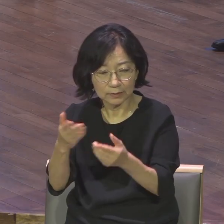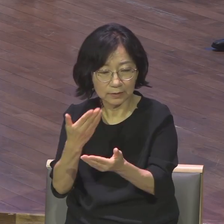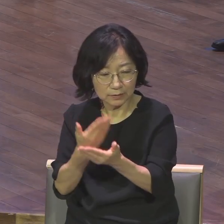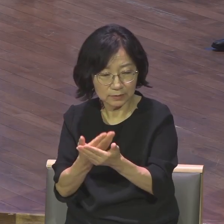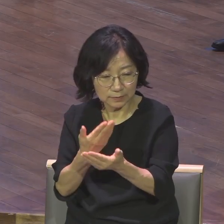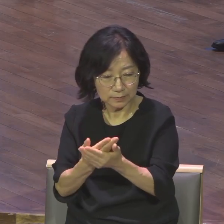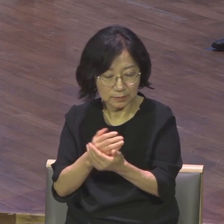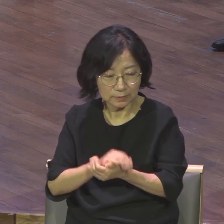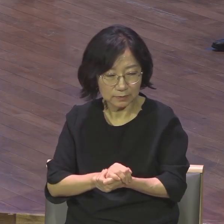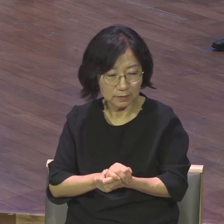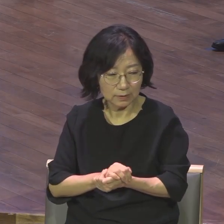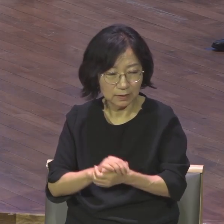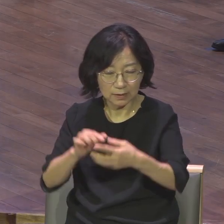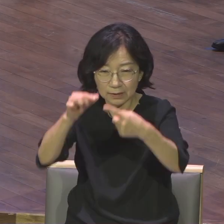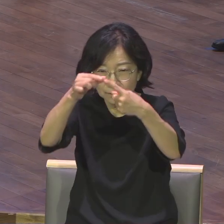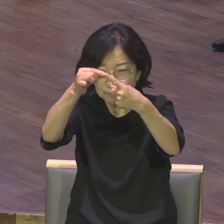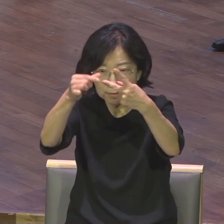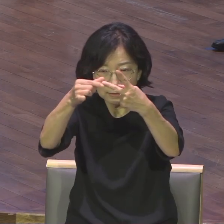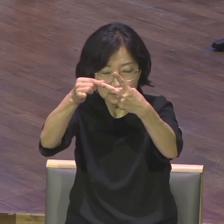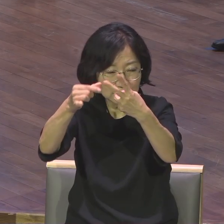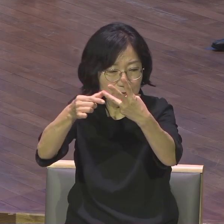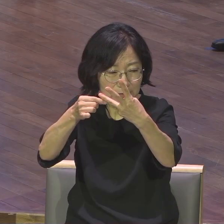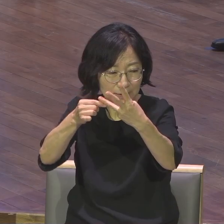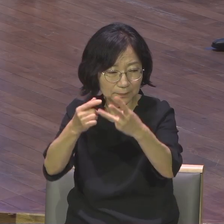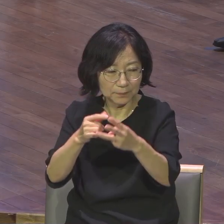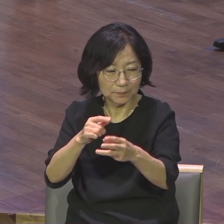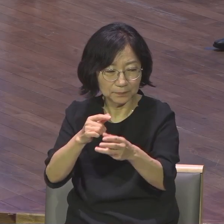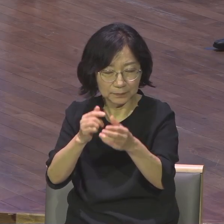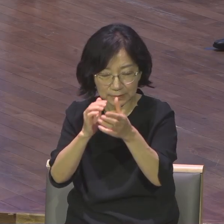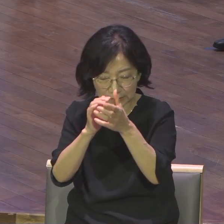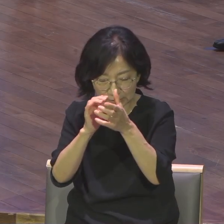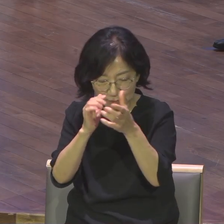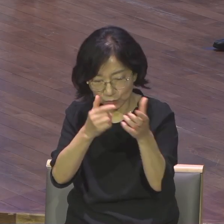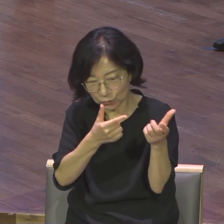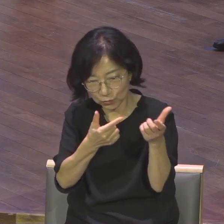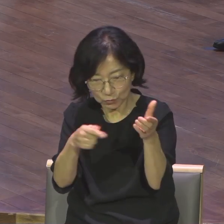위해서 인도네시아 국방 단기 선교에서 수요해서 기도하겠습니다.